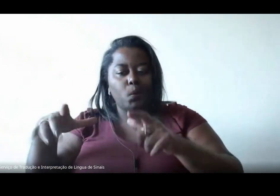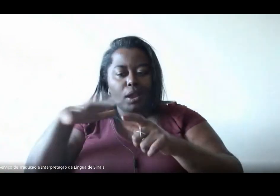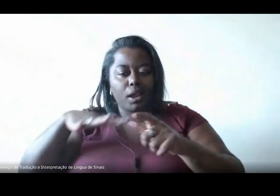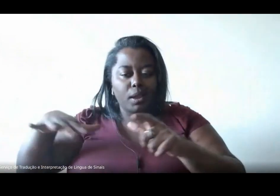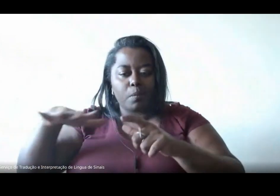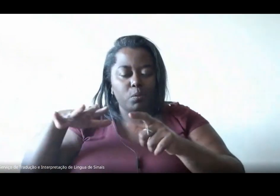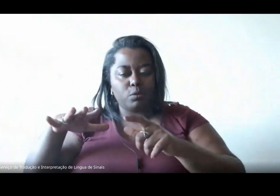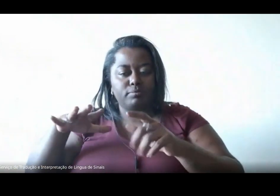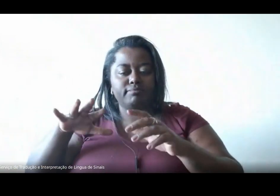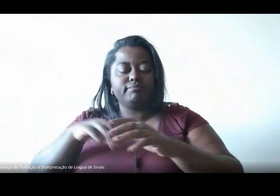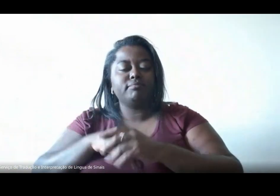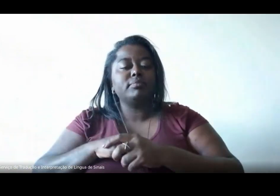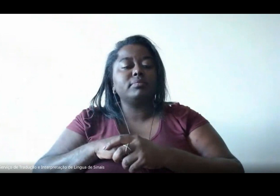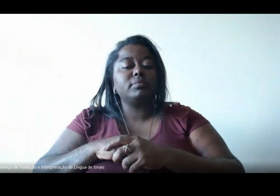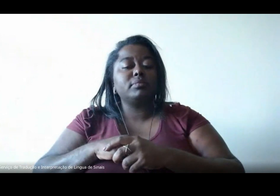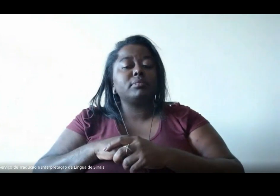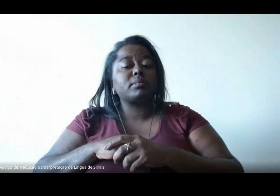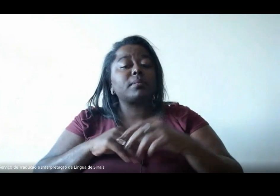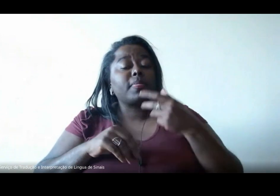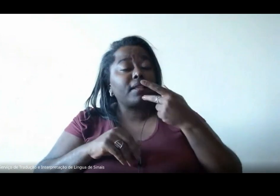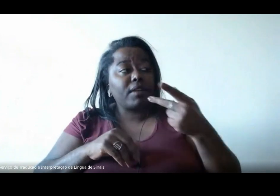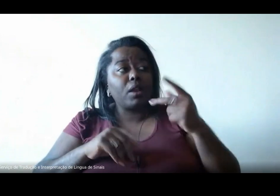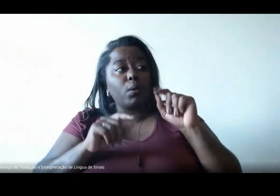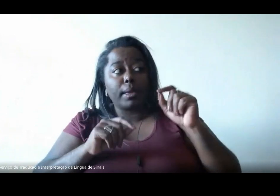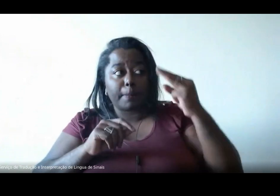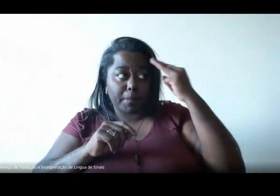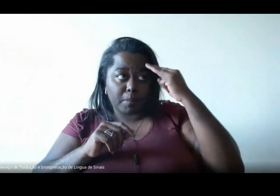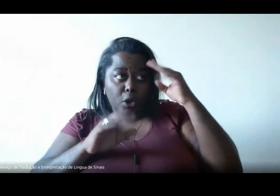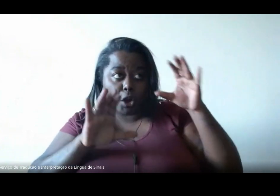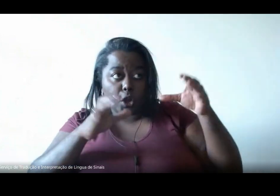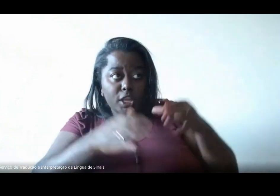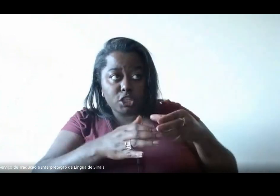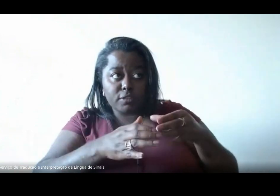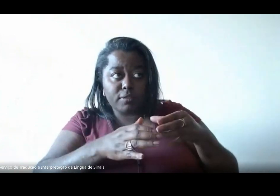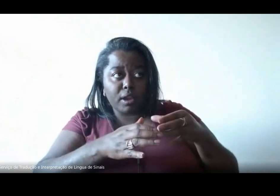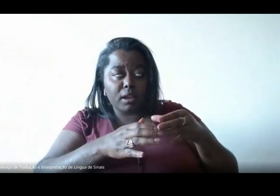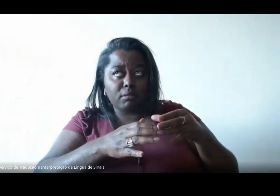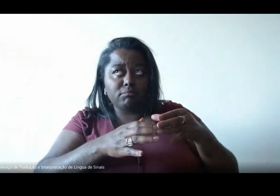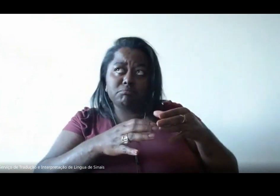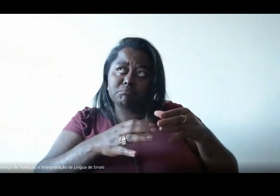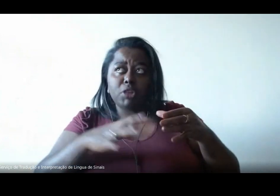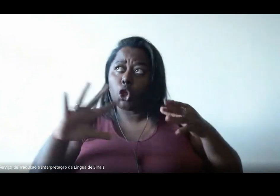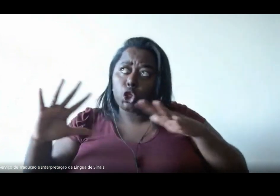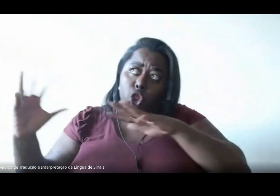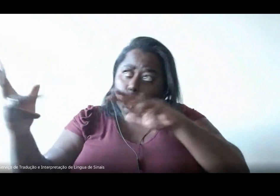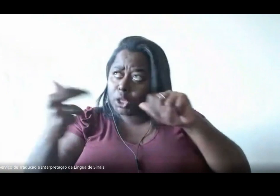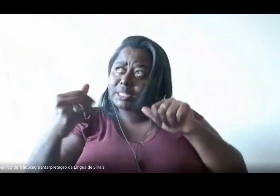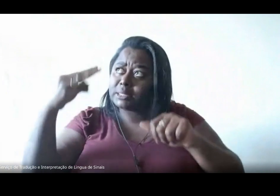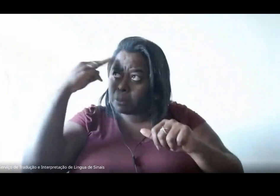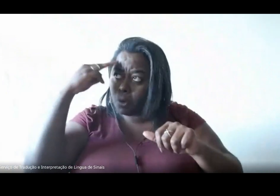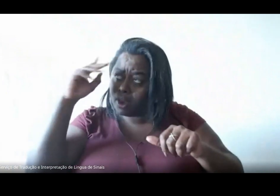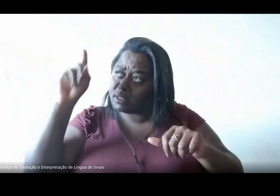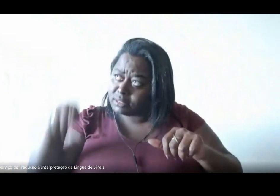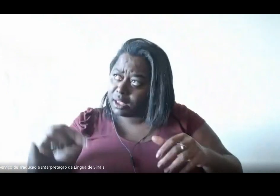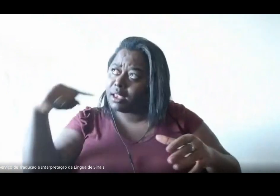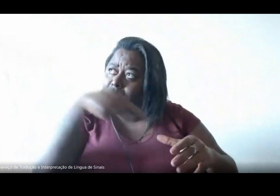sobre a memória coletiva, ou seja, segundo ele, todas as memórias acabam por se encontrar com a coletiva.